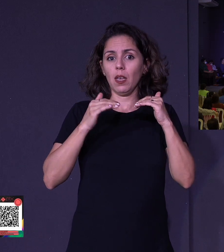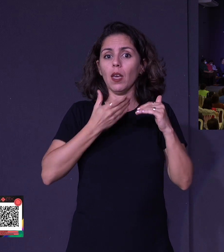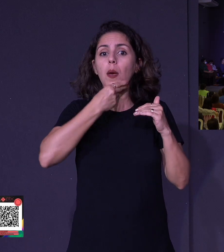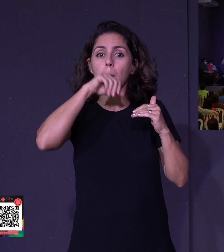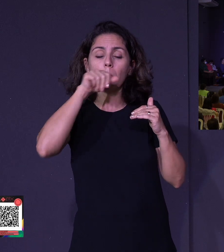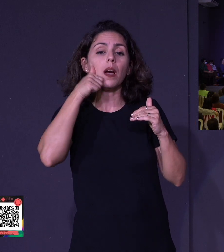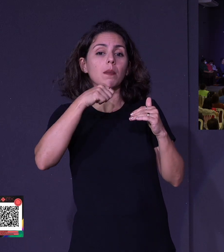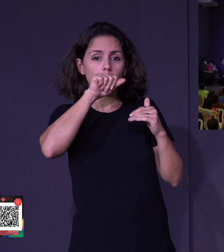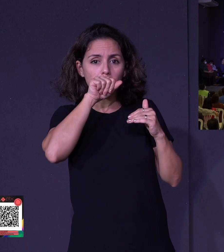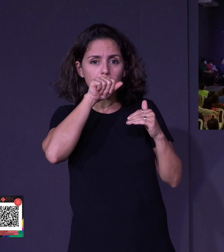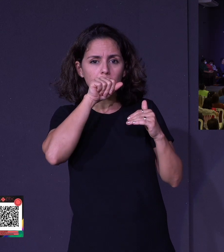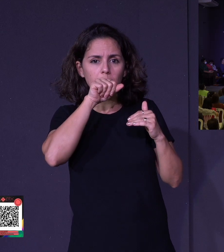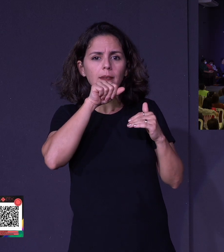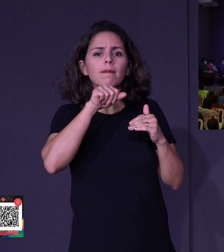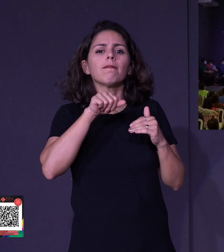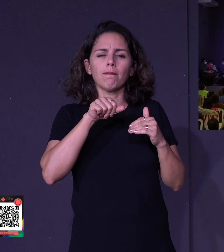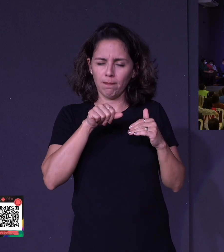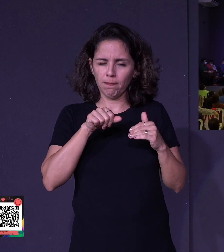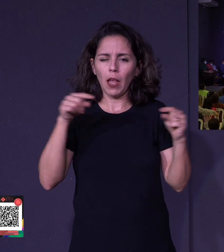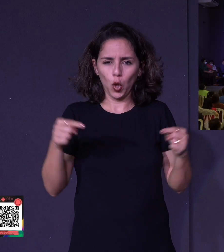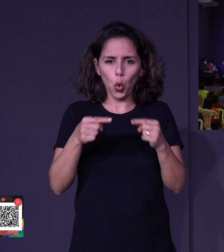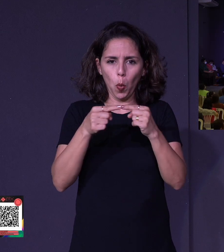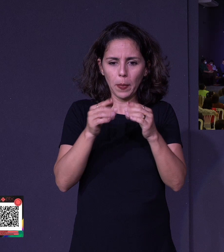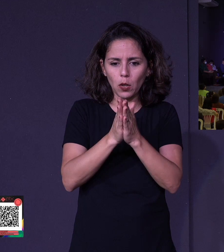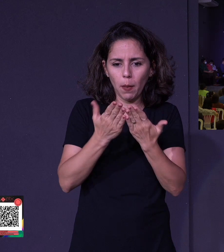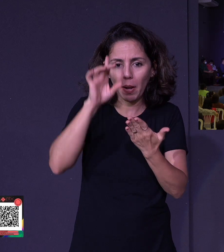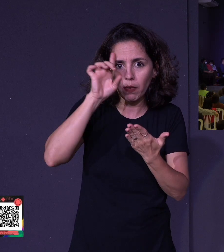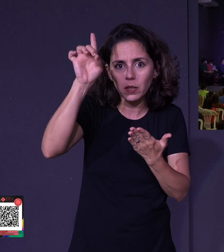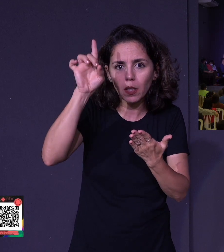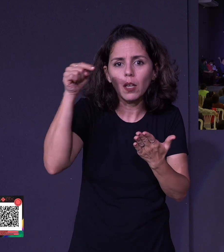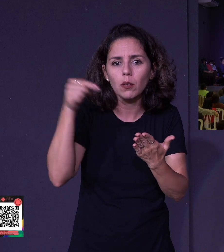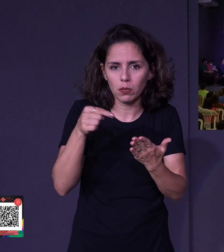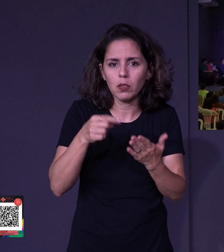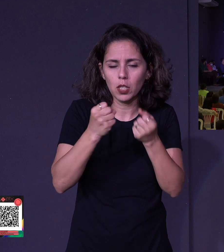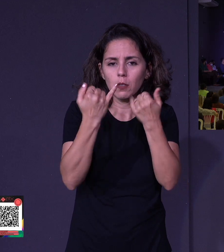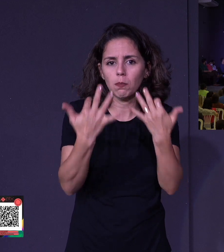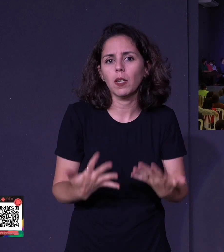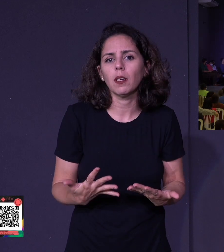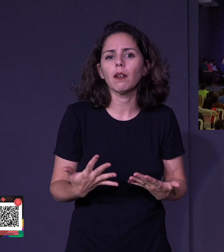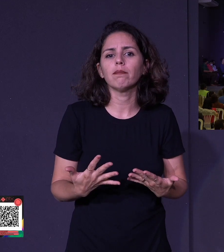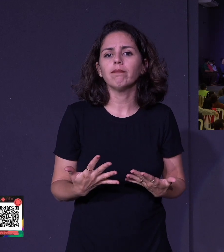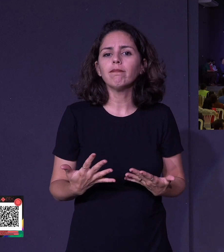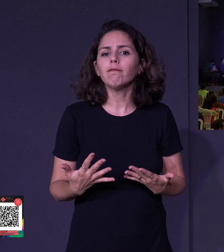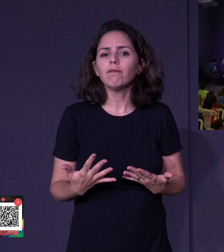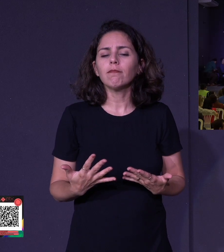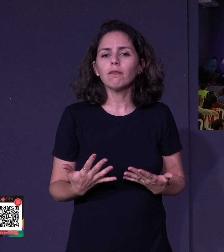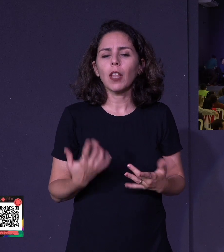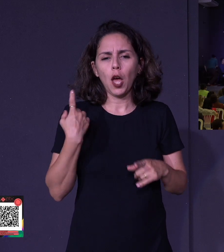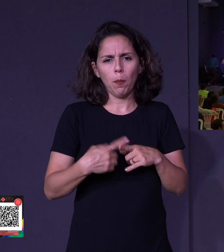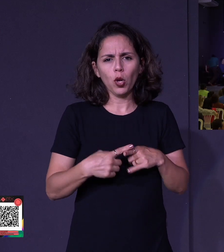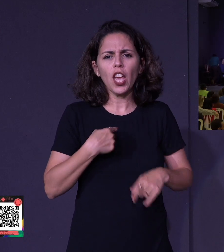Eu já vi crianças pequenas recentemente desrespeitando idosos. Com